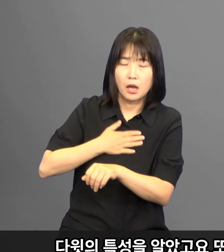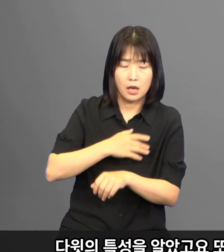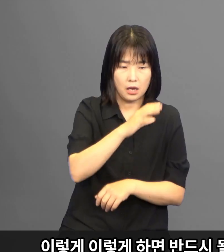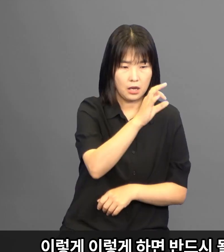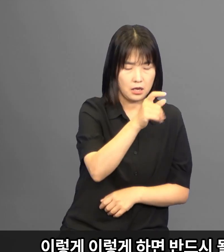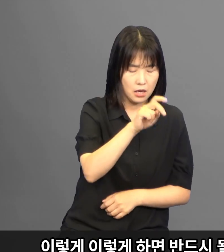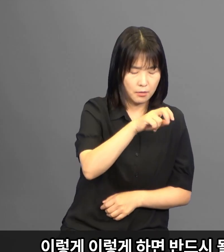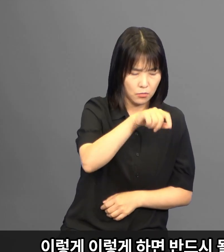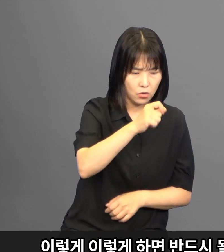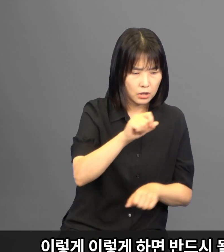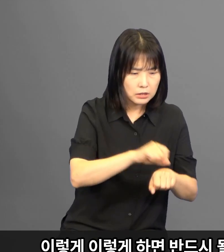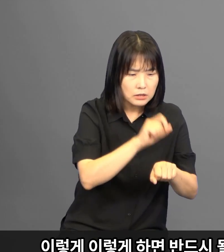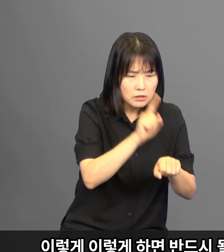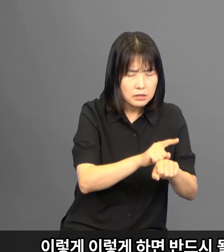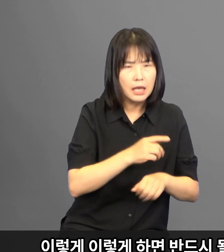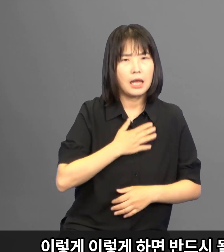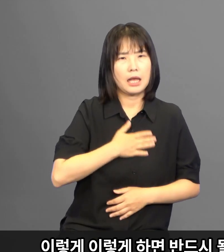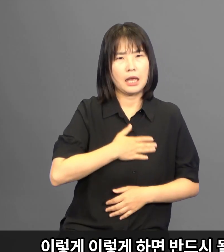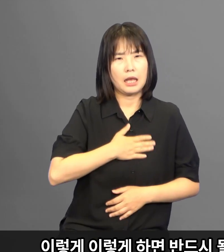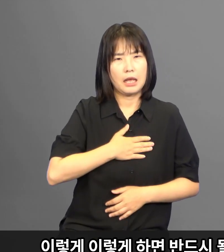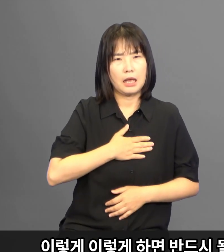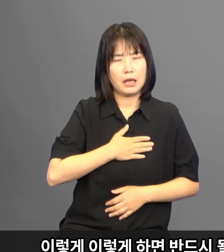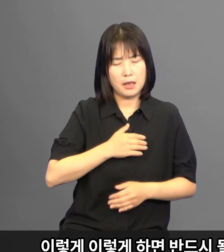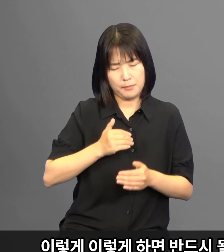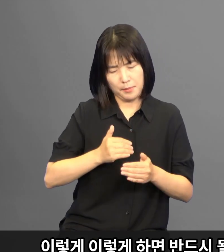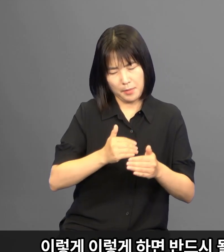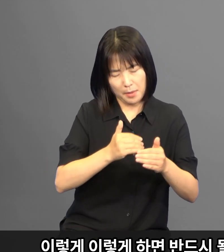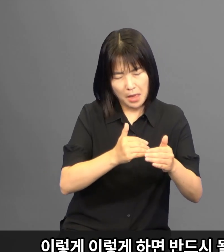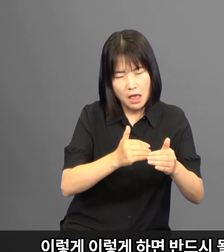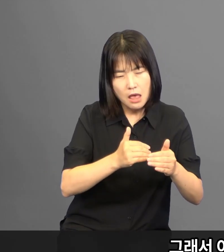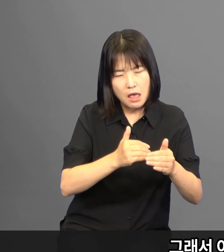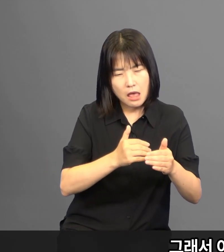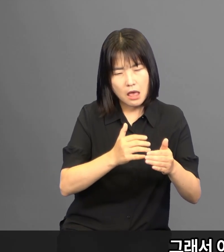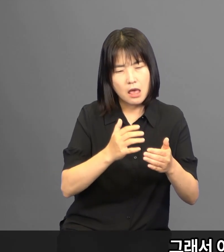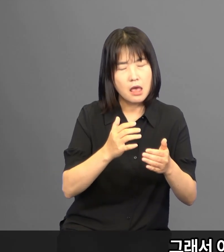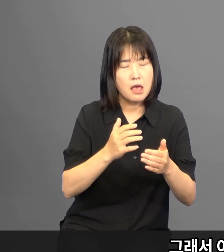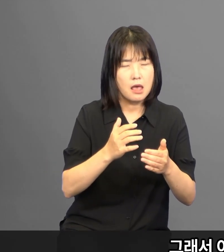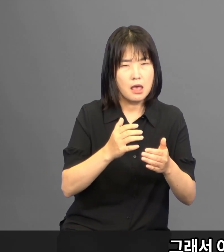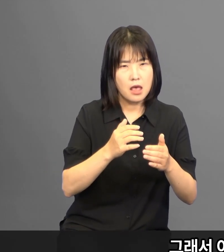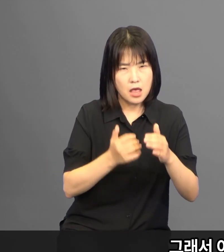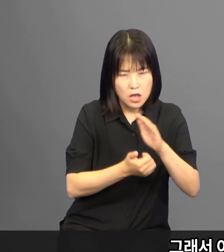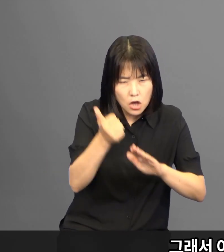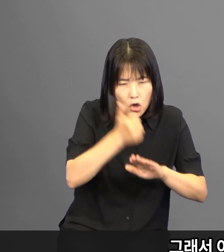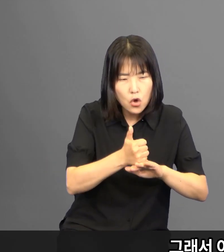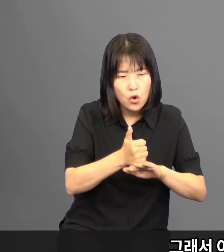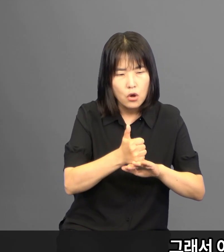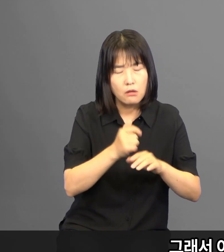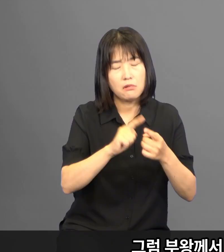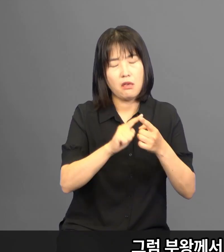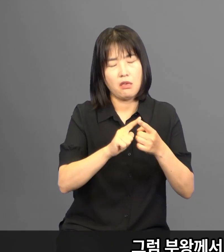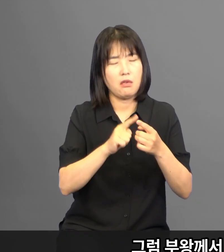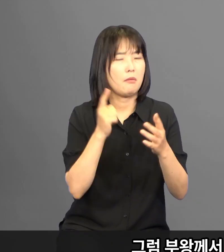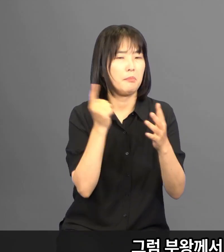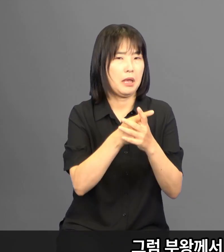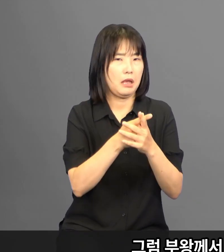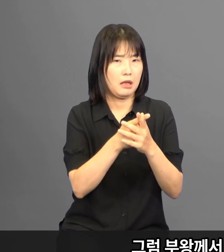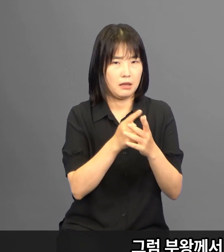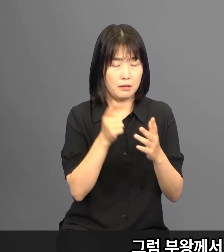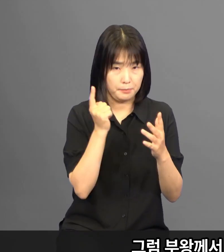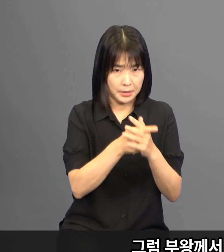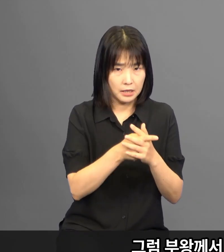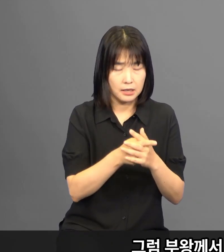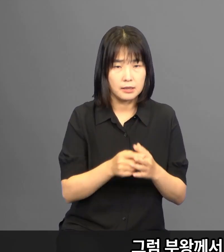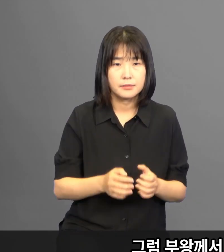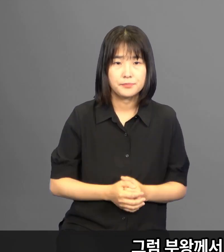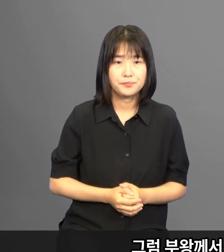있어서 이렇게 하면 반드시 될 겁니다를 꿰고 있었던 사람이에요. 그래서 아픈 척 하십시오. 그럼 부왕께서